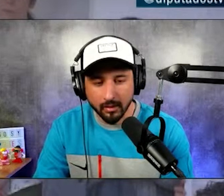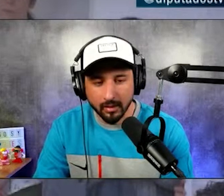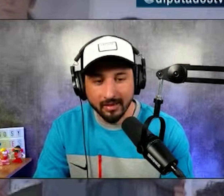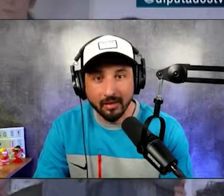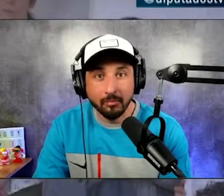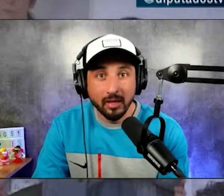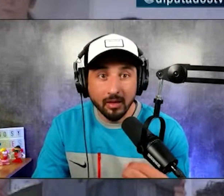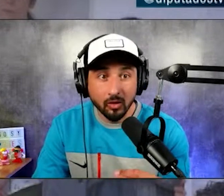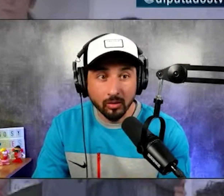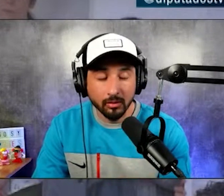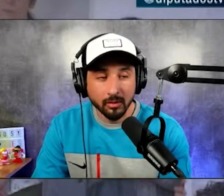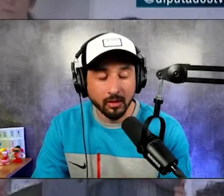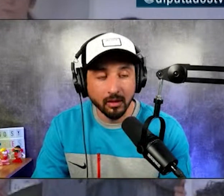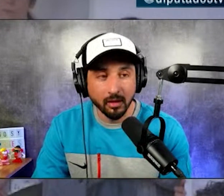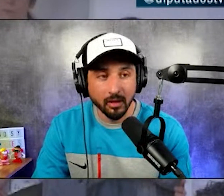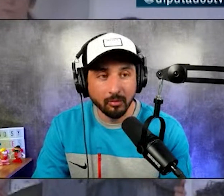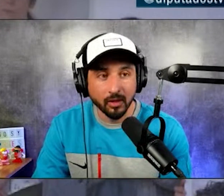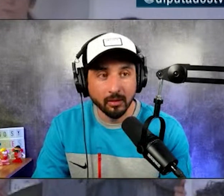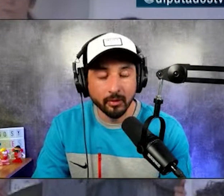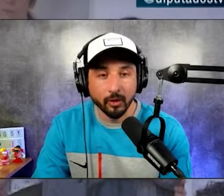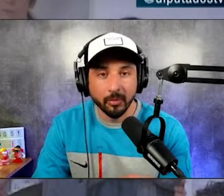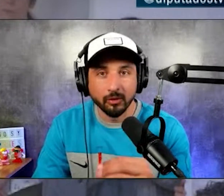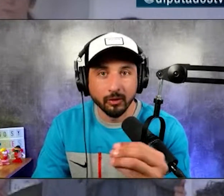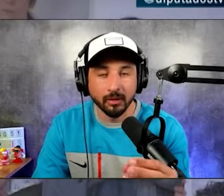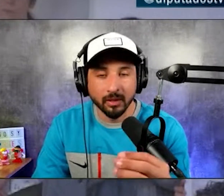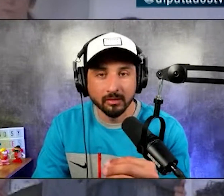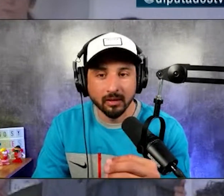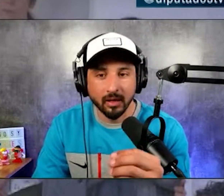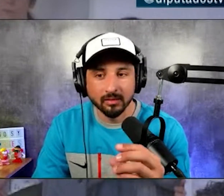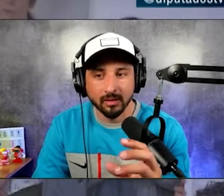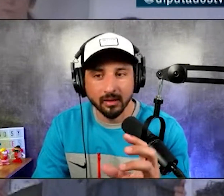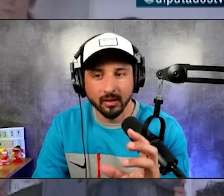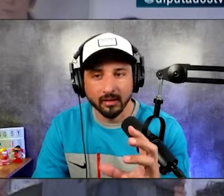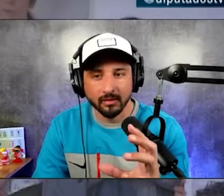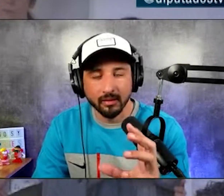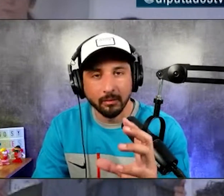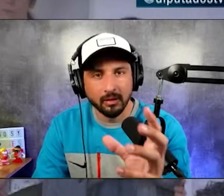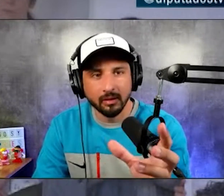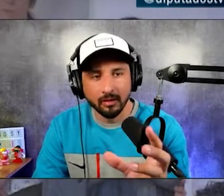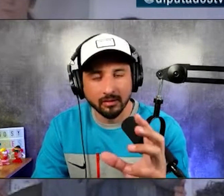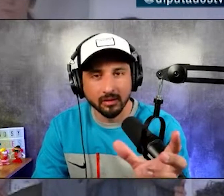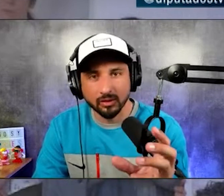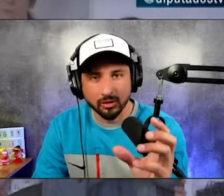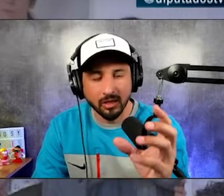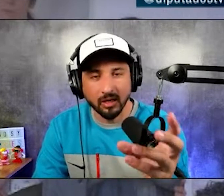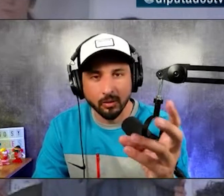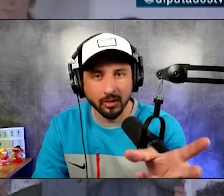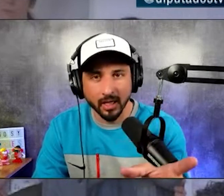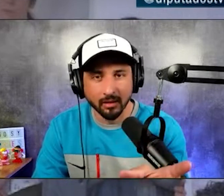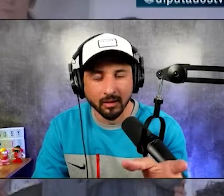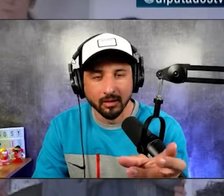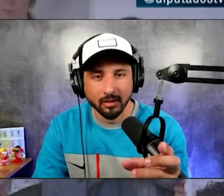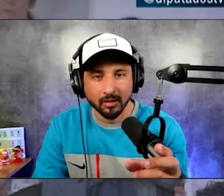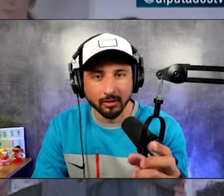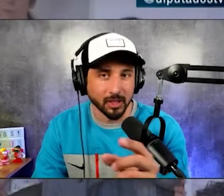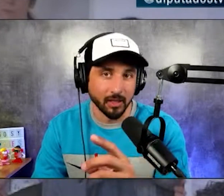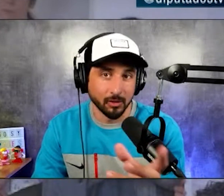en este mito de que, por ejemplo, los pictogramas hacen que se evite el desarrollo de la lengua oral, cosa que no es